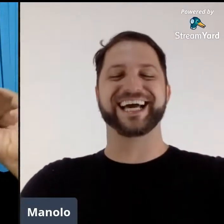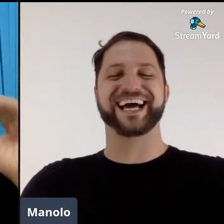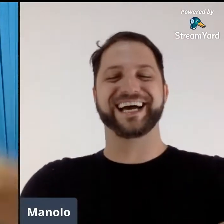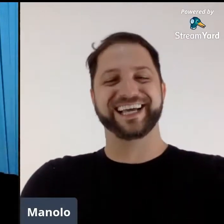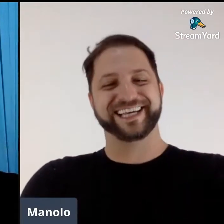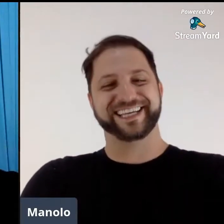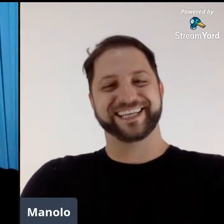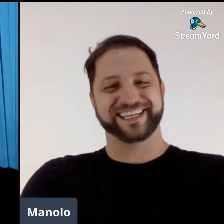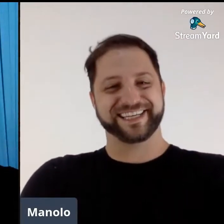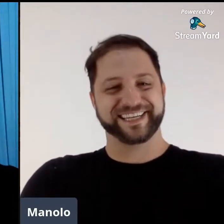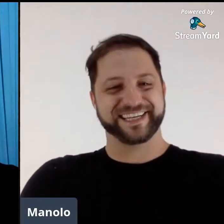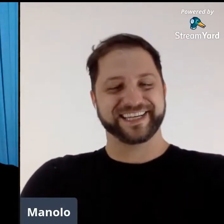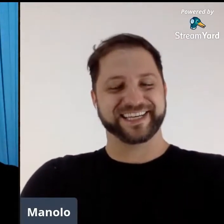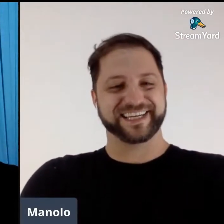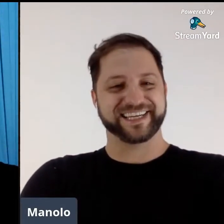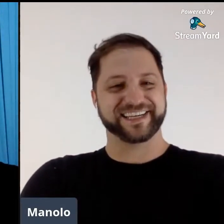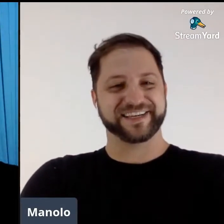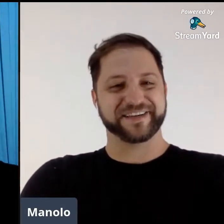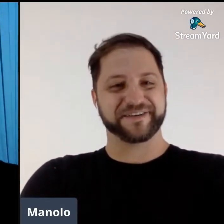relaxa.